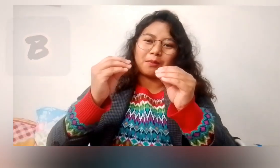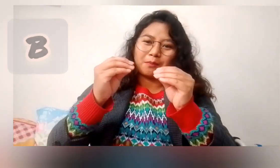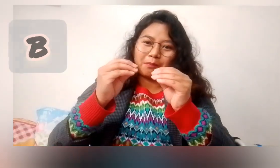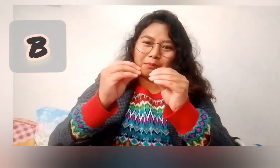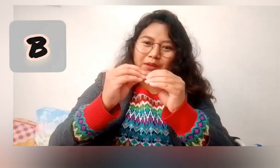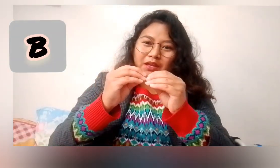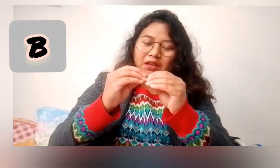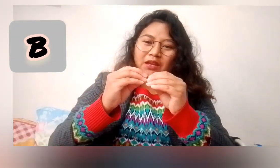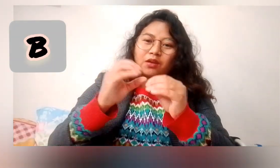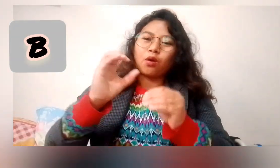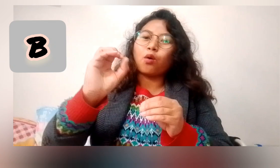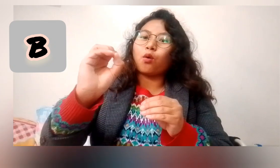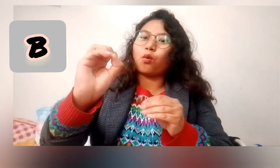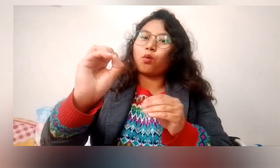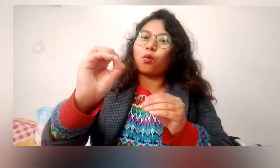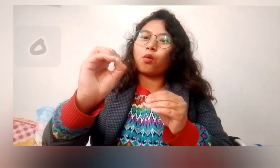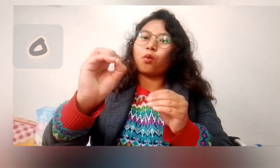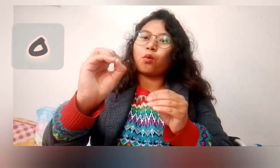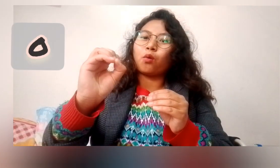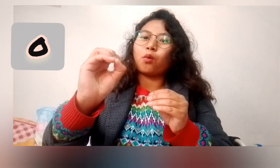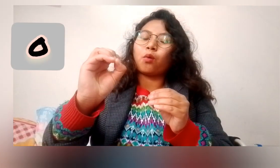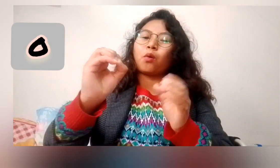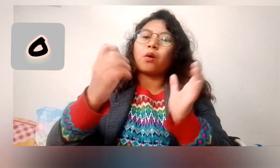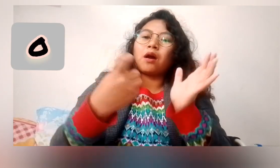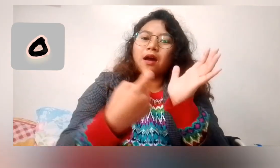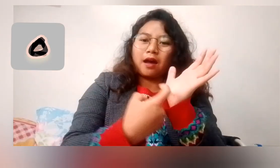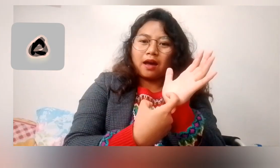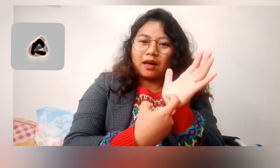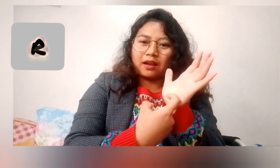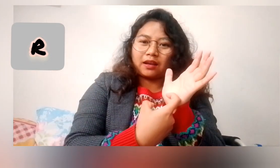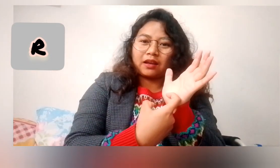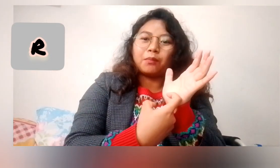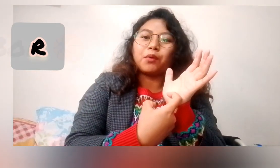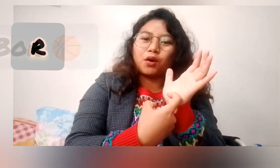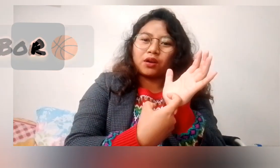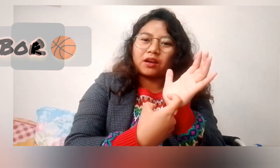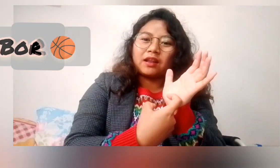B O R bor.